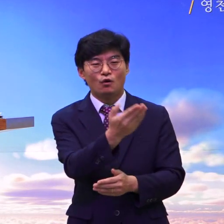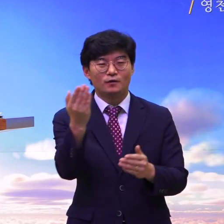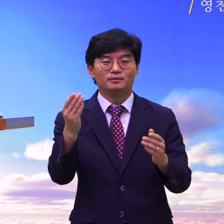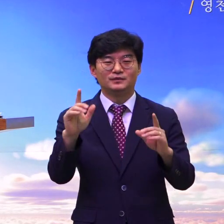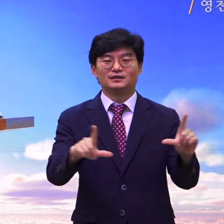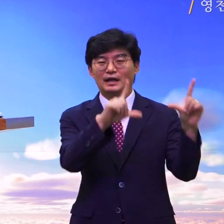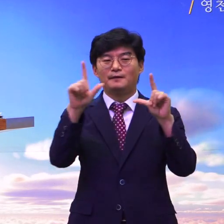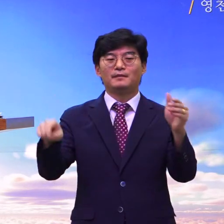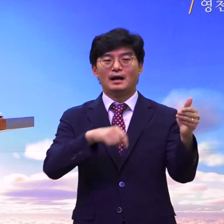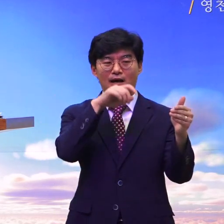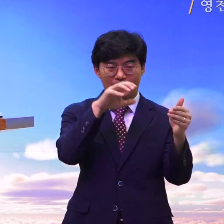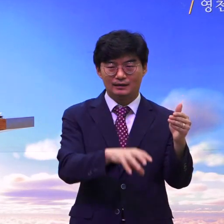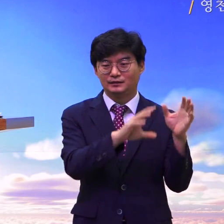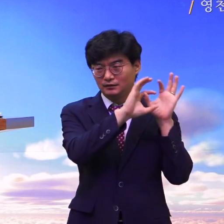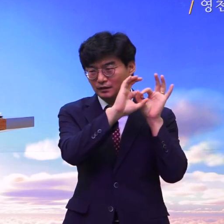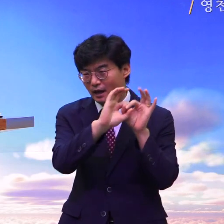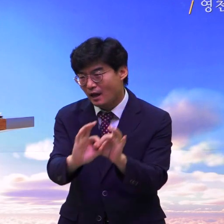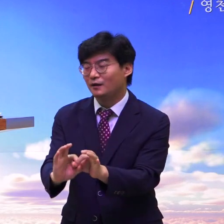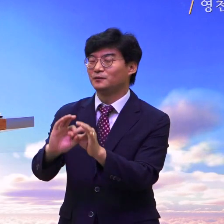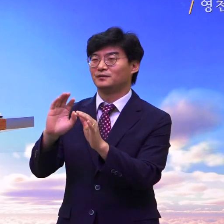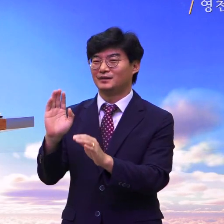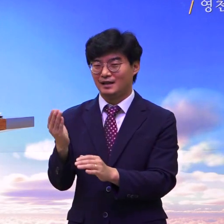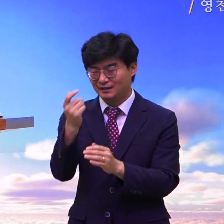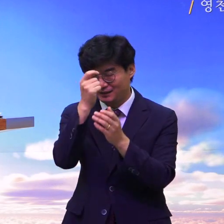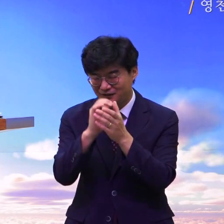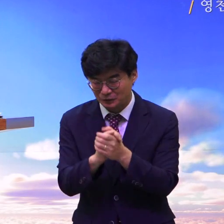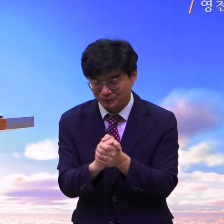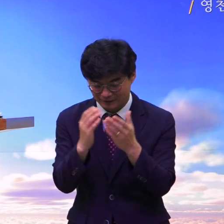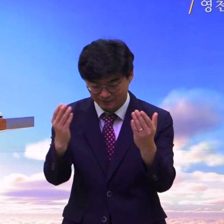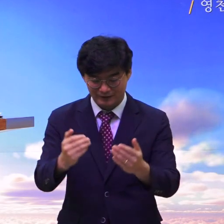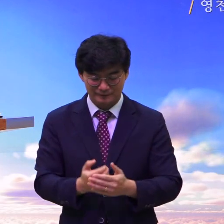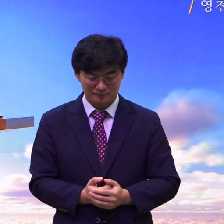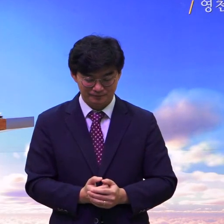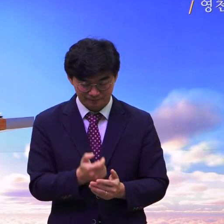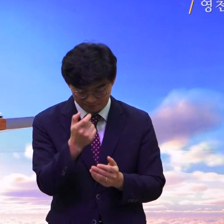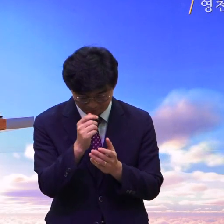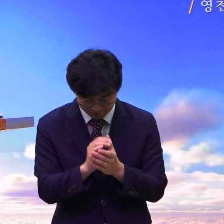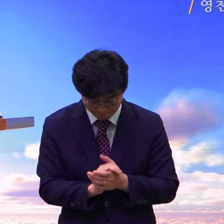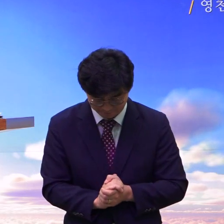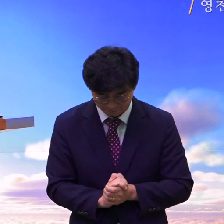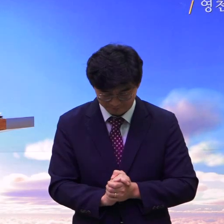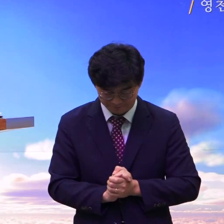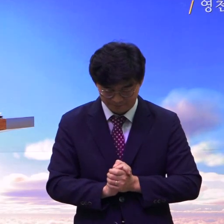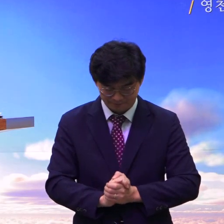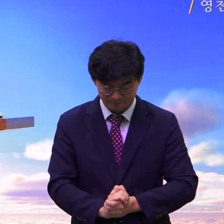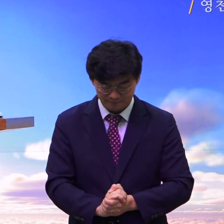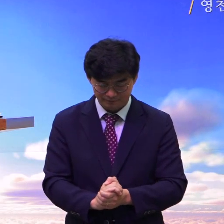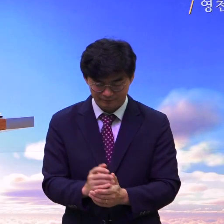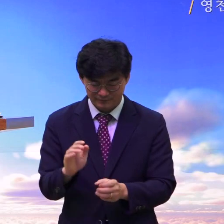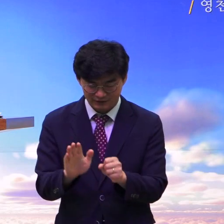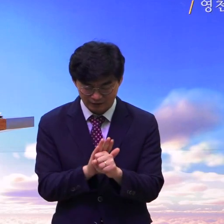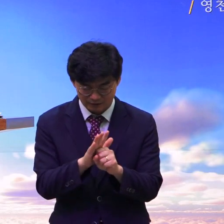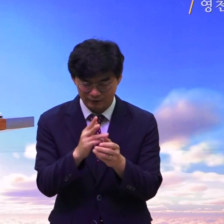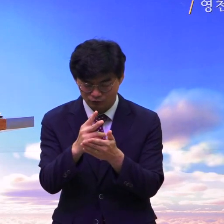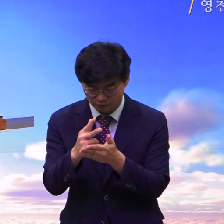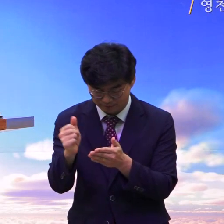않고 계속 될 수 있기를 주님의 이름으로 축복합니다. 기도하겠습니다. 사랑의